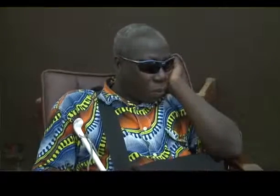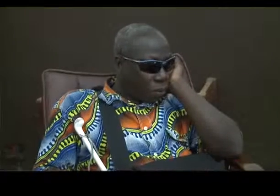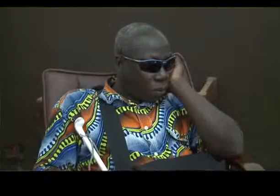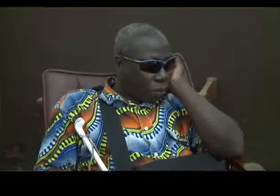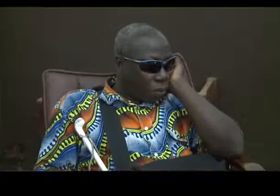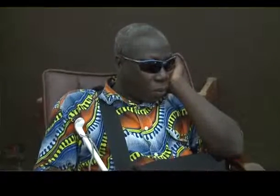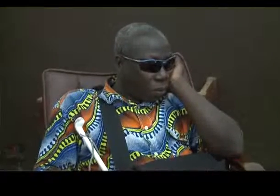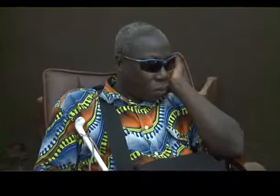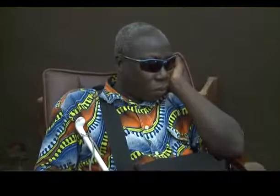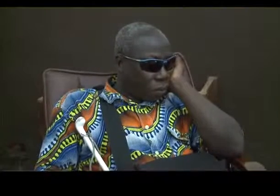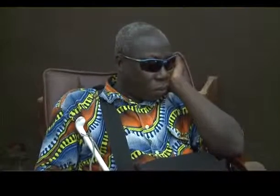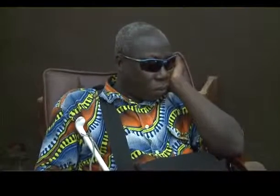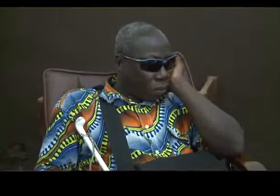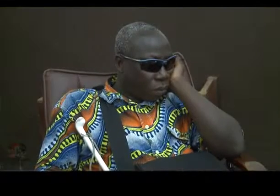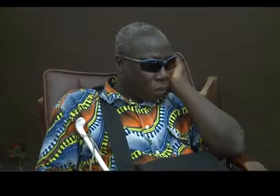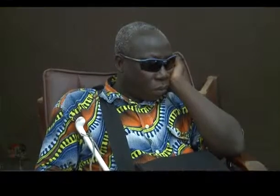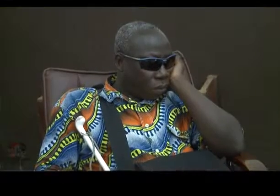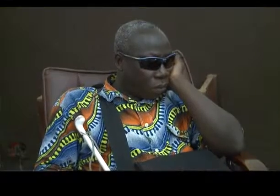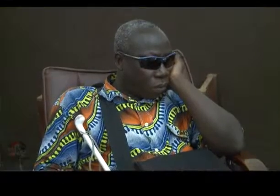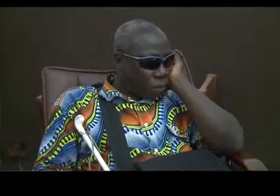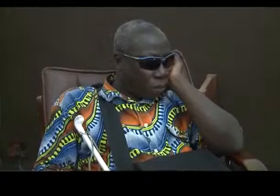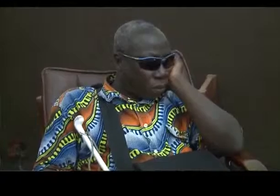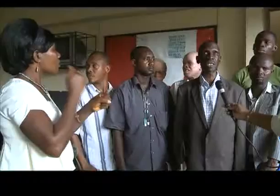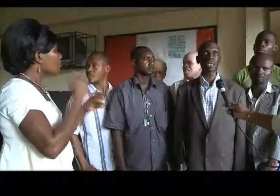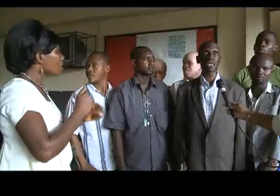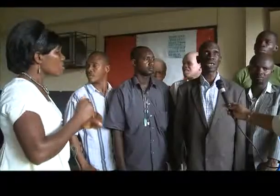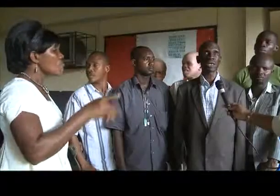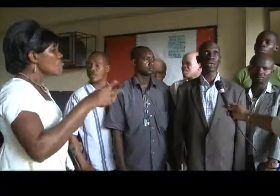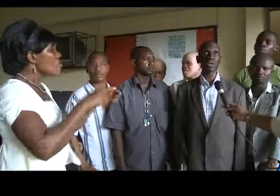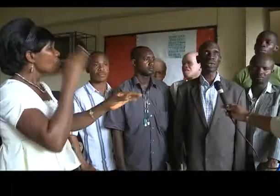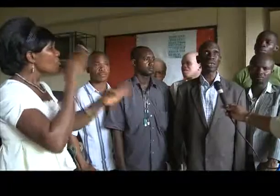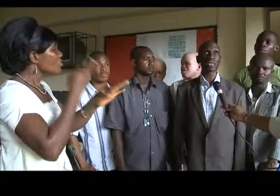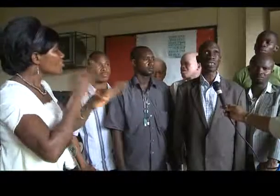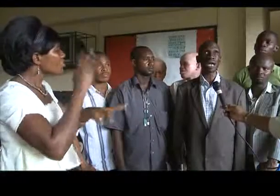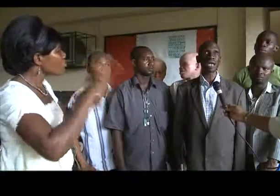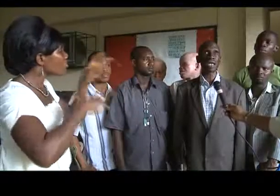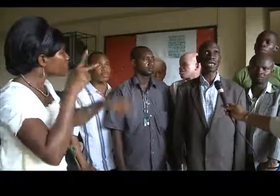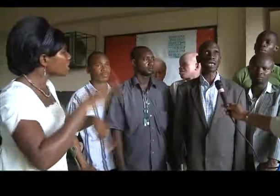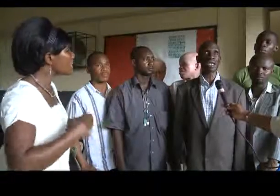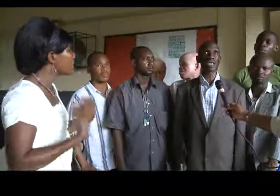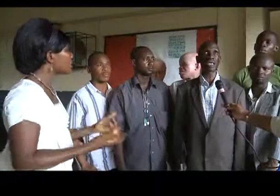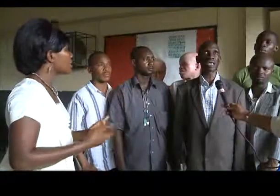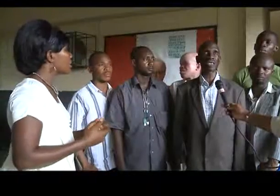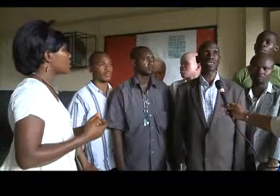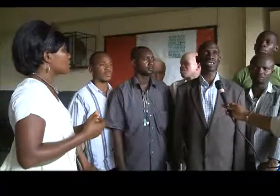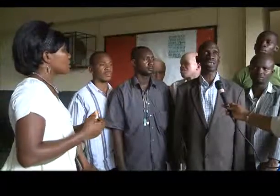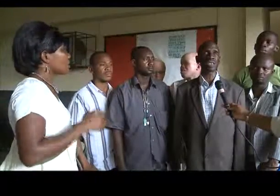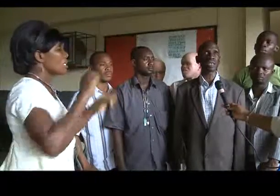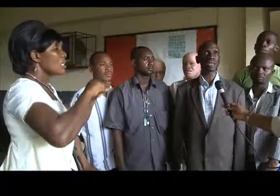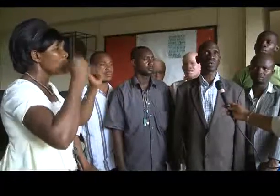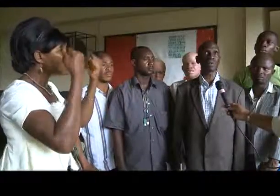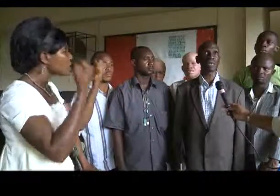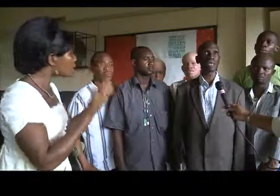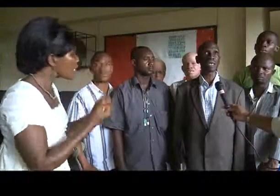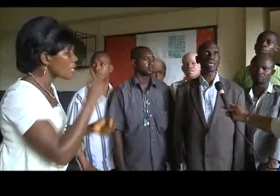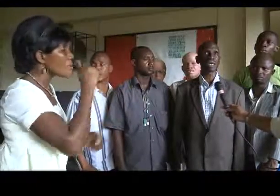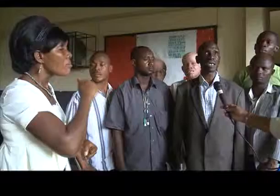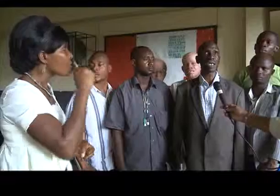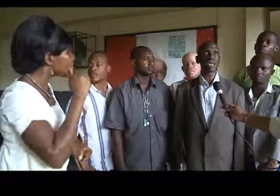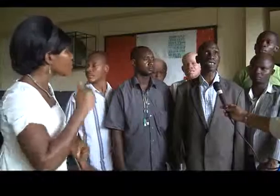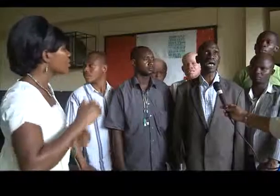personnes handicapées. L'accès à l'emploi, que ce soit à la fonction publique que dans les sociétés